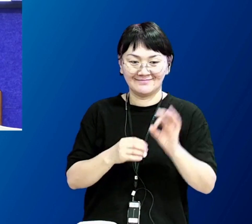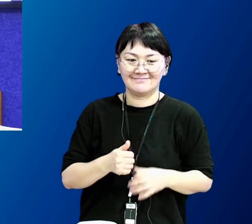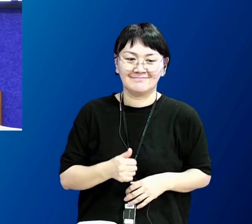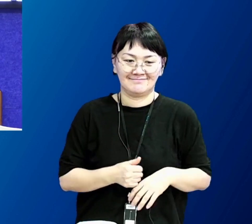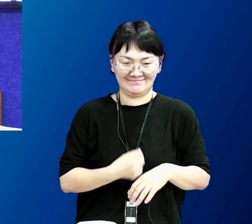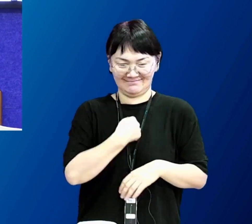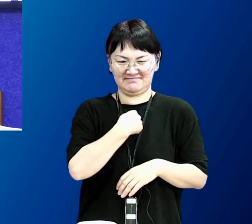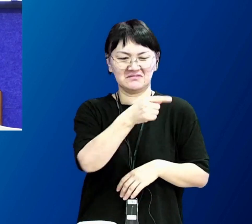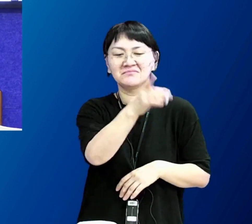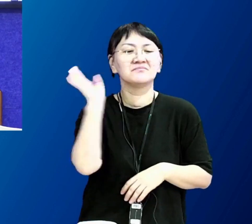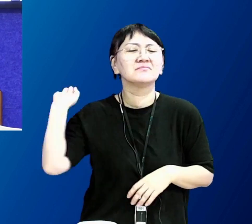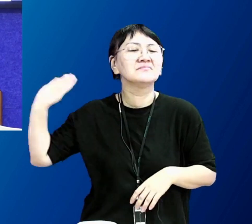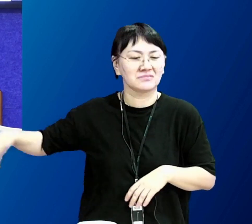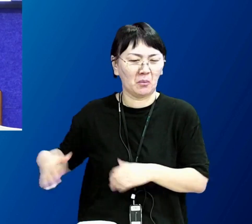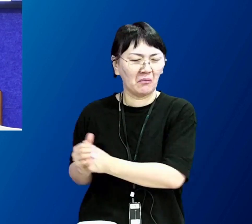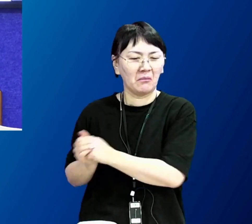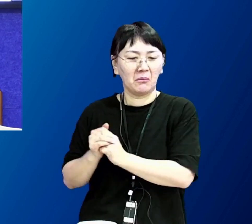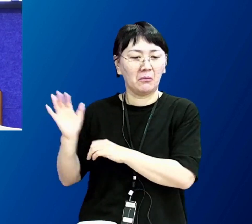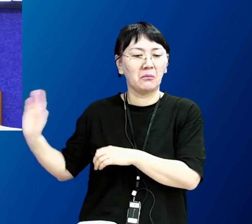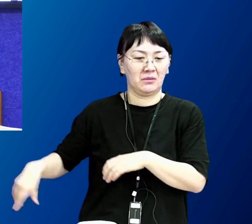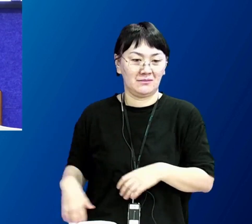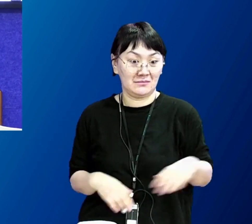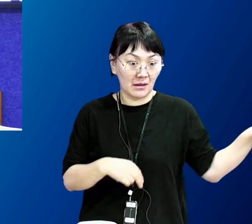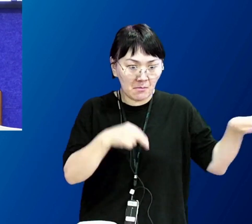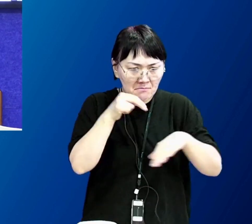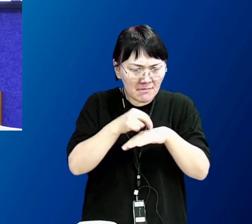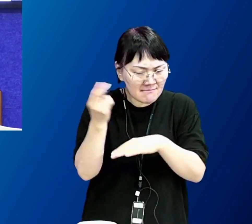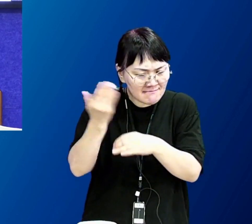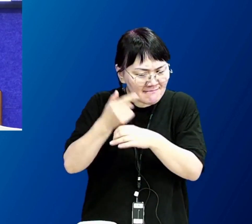Зүгээр нааша хараара. Окей.